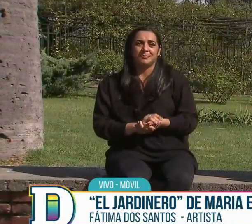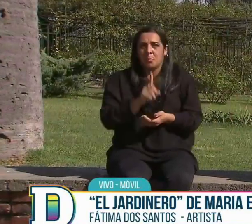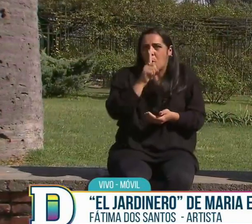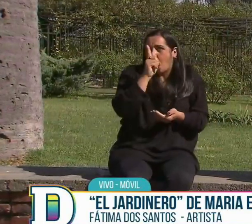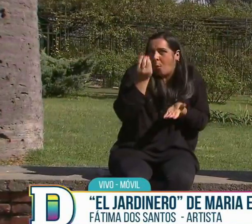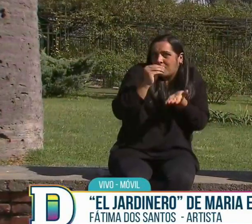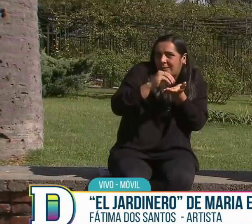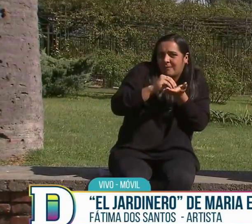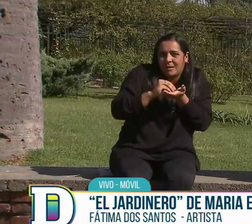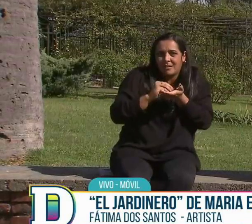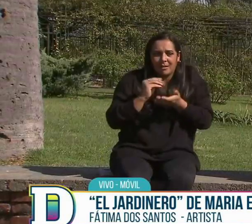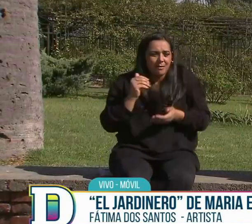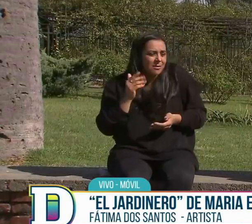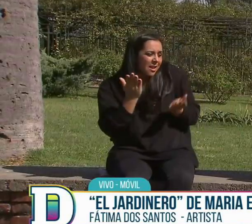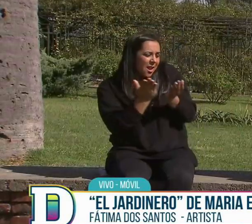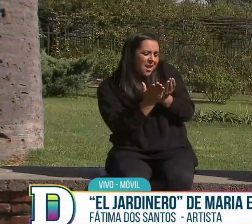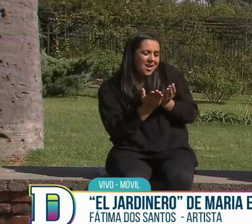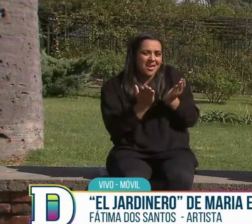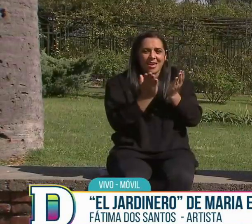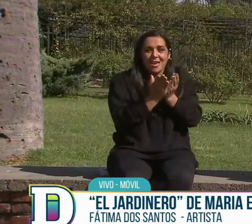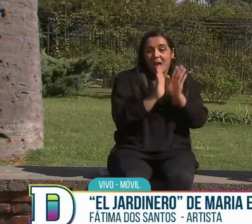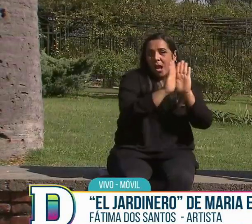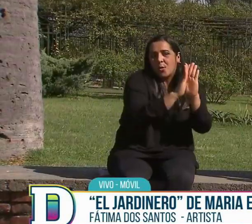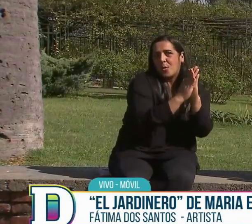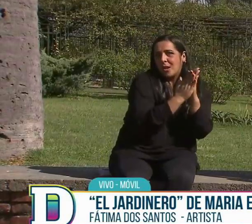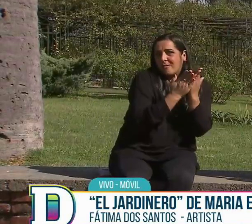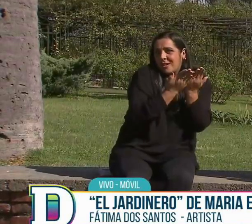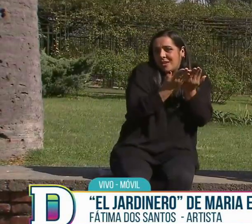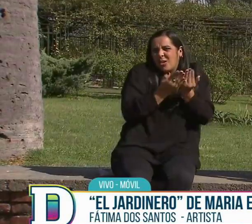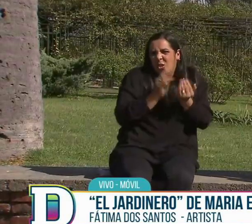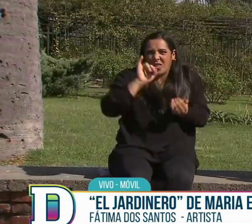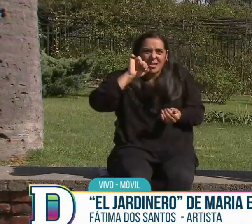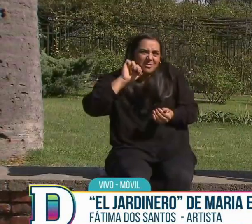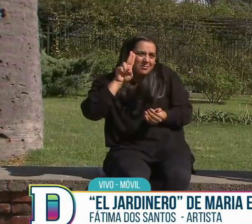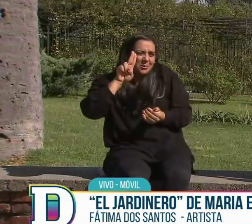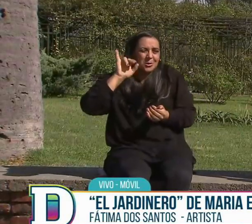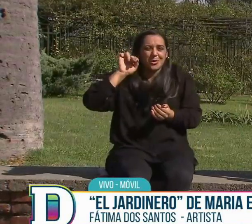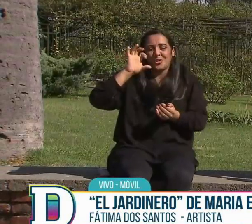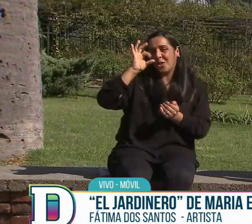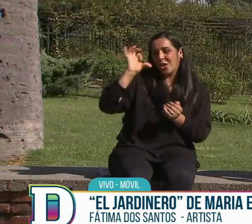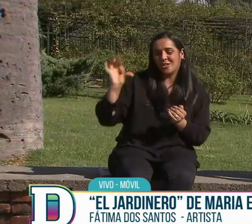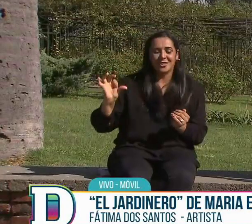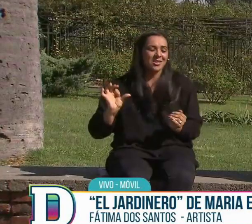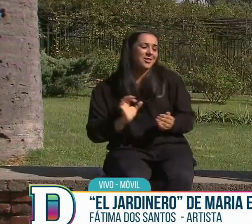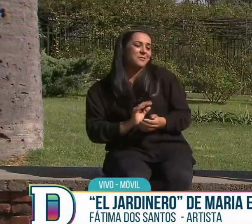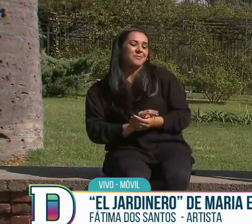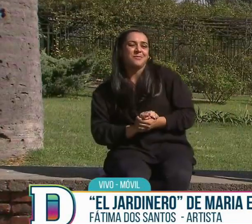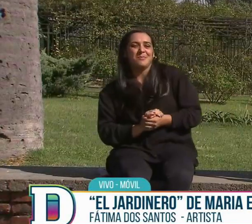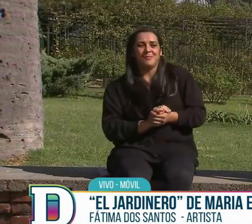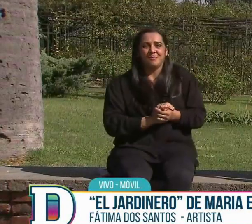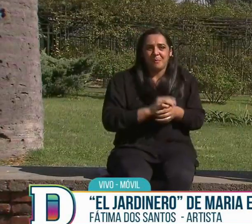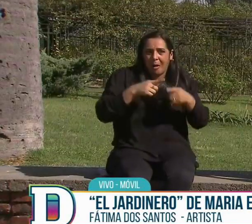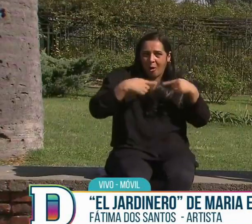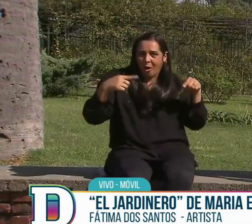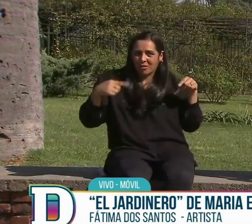Una vez estudié en un librito de suyos